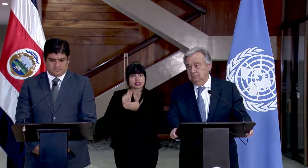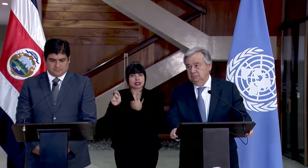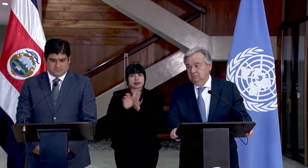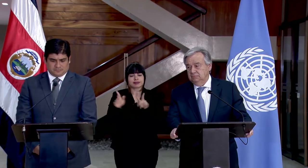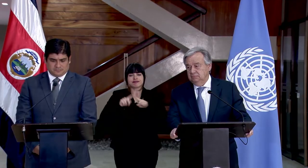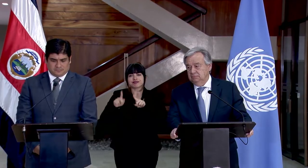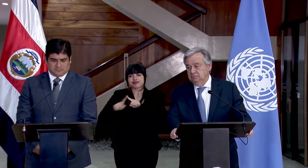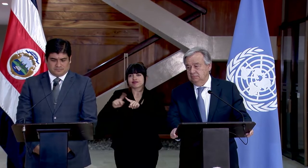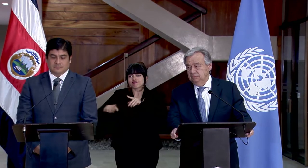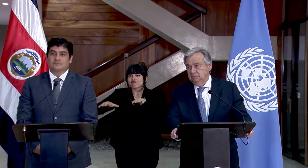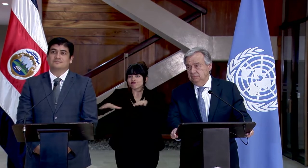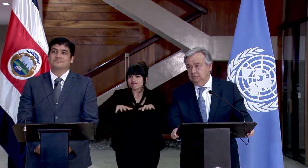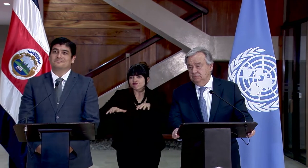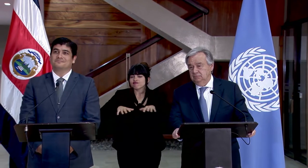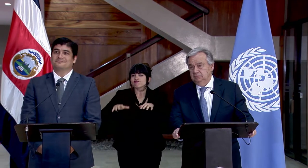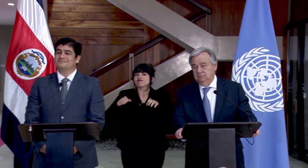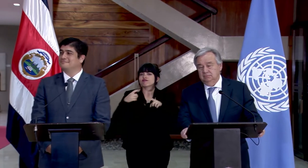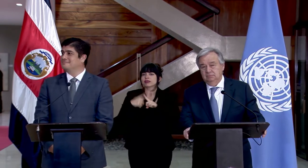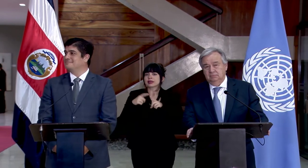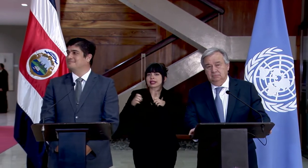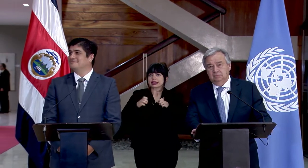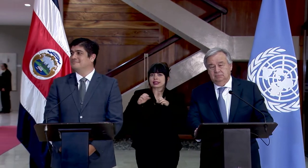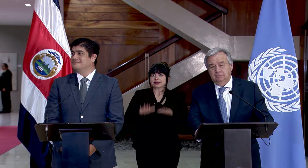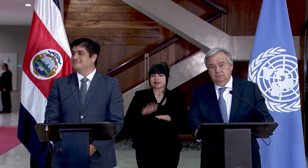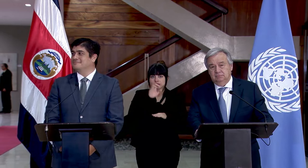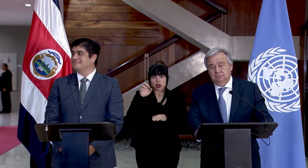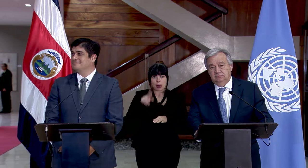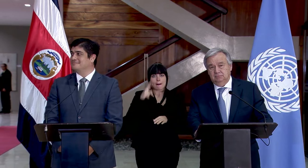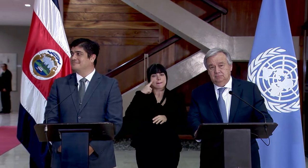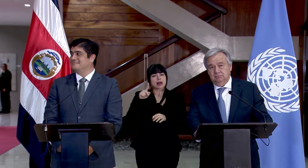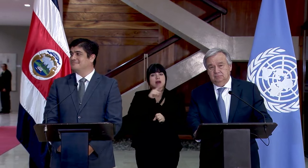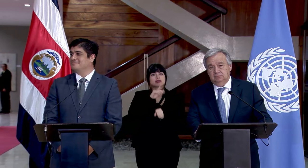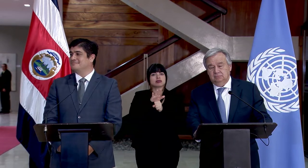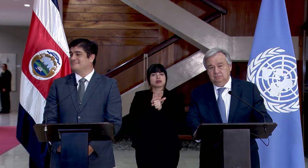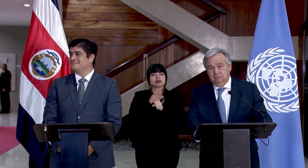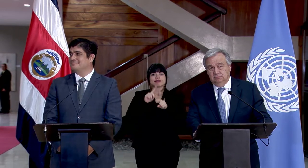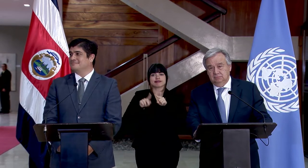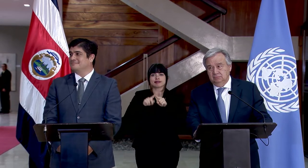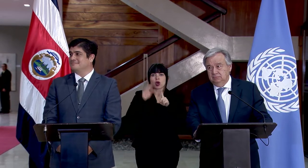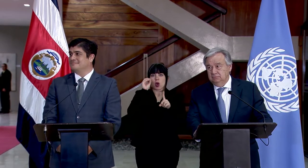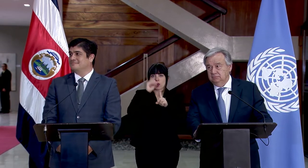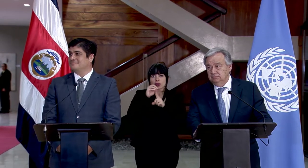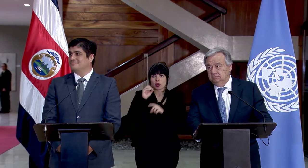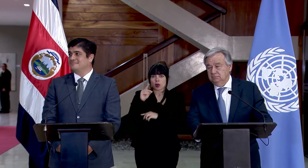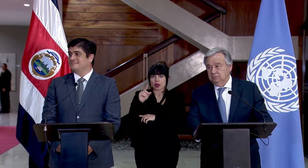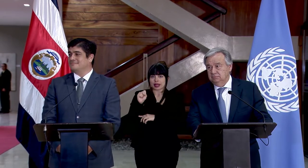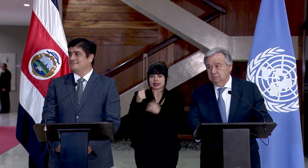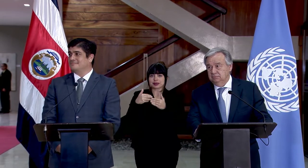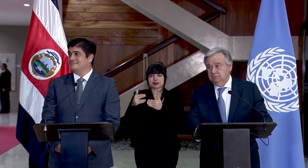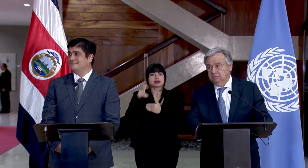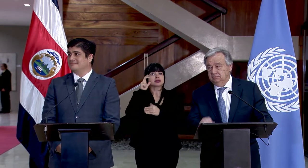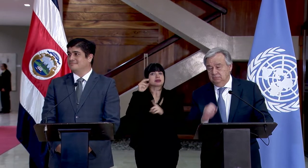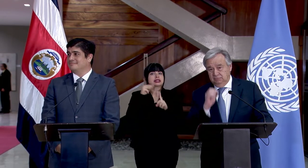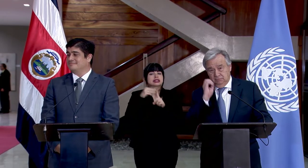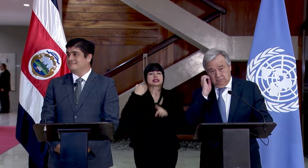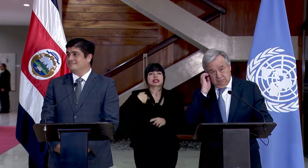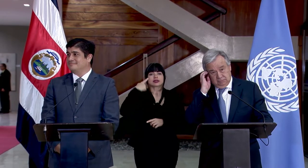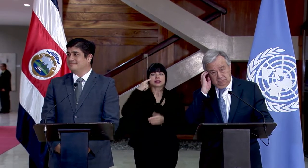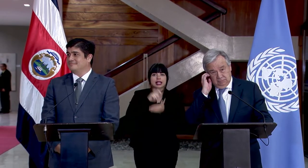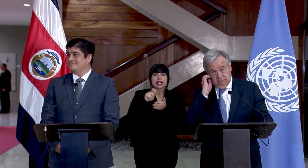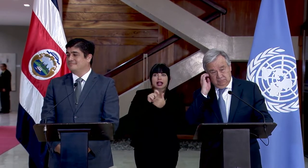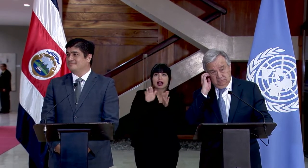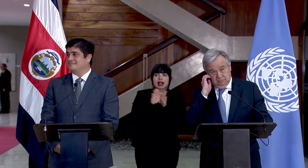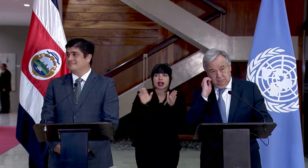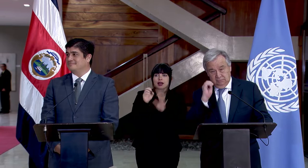las acciones y la estrategia de Costa Rica para cumplir los objetivos de desarrollo sostenible. Vamos a escuchar el mensaje del señor